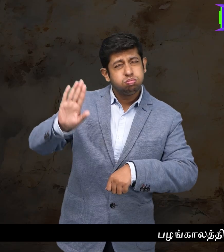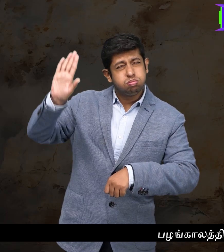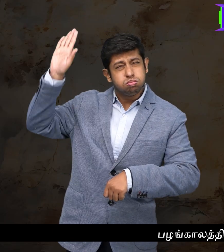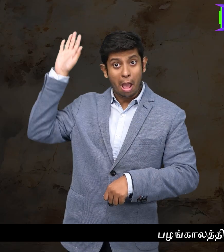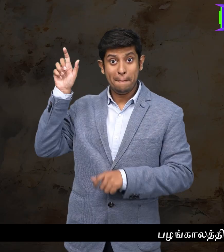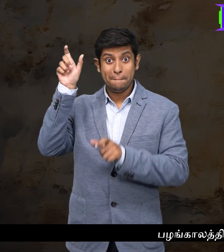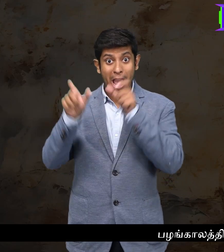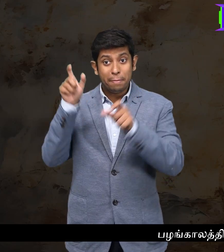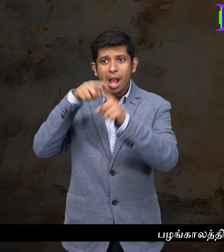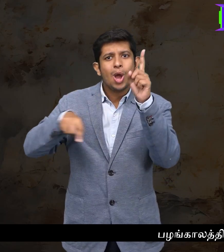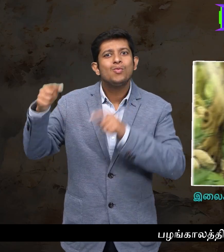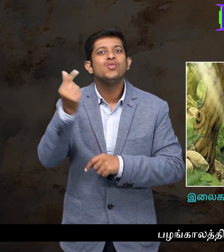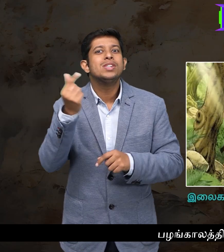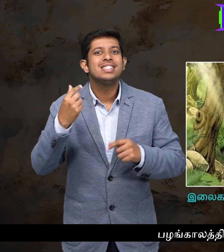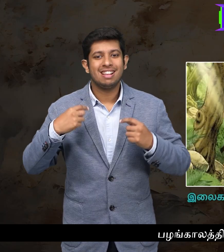பழங்காலத்தில்